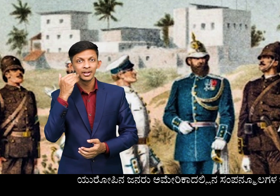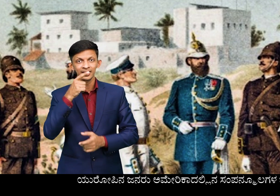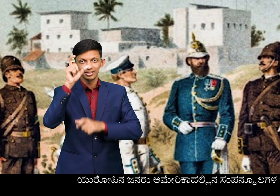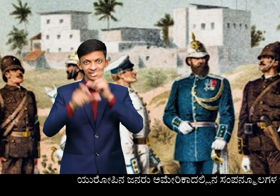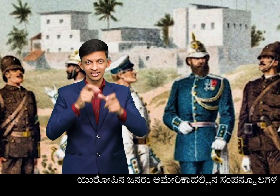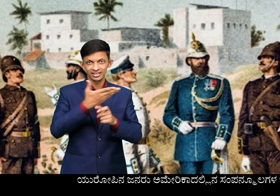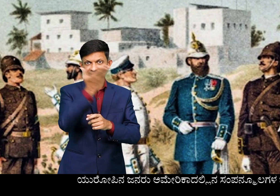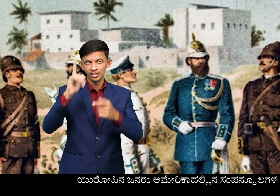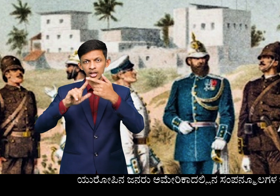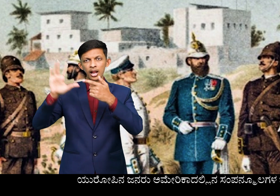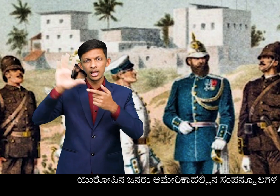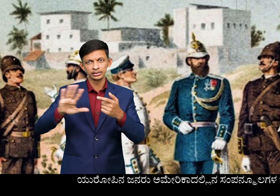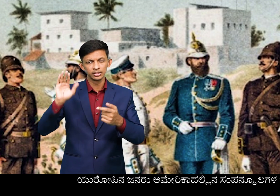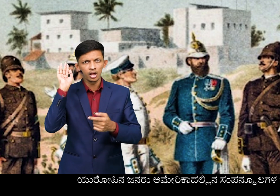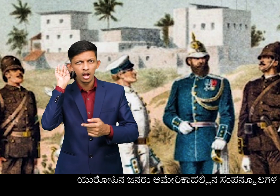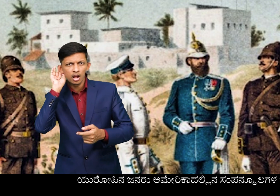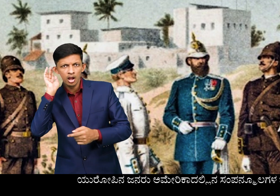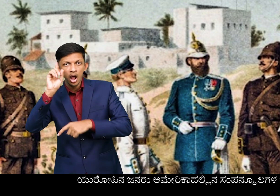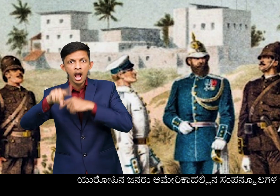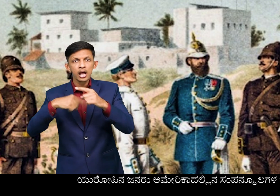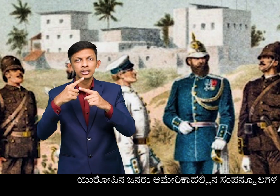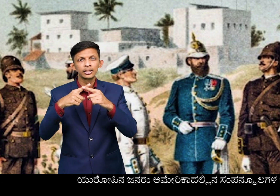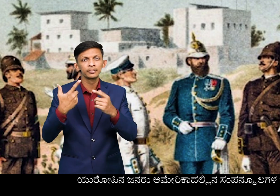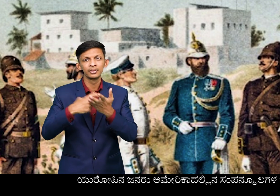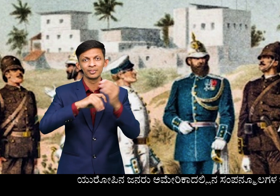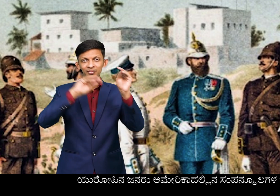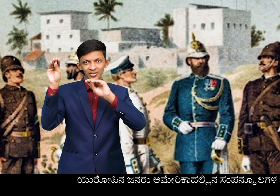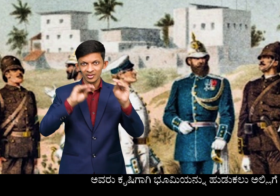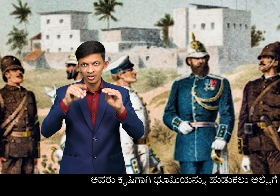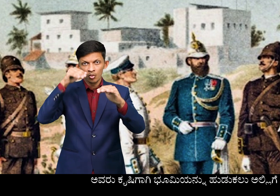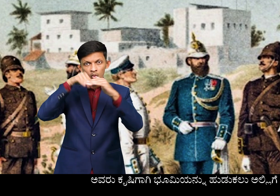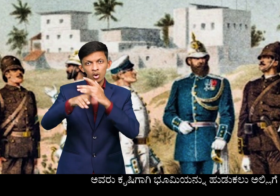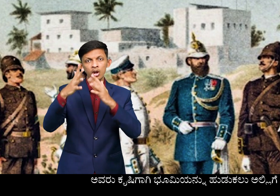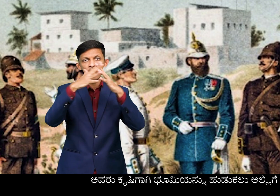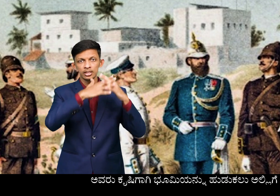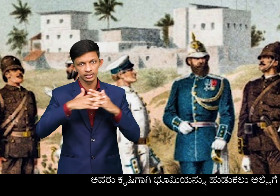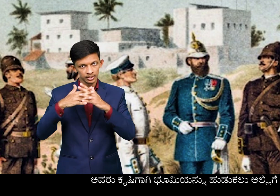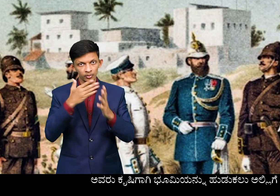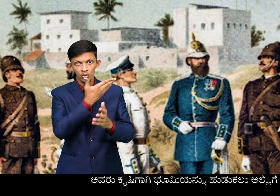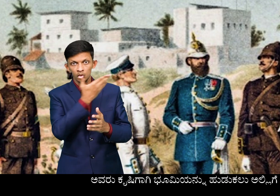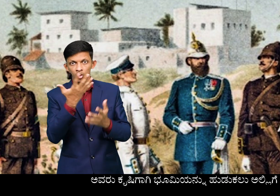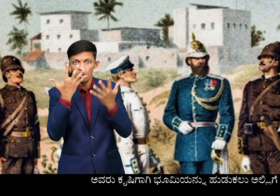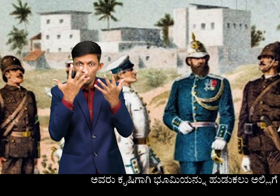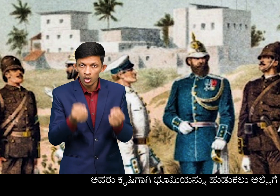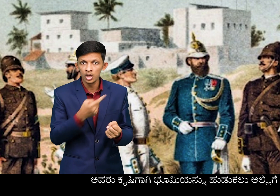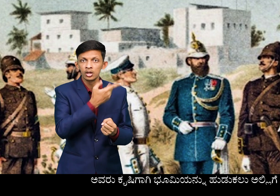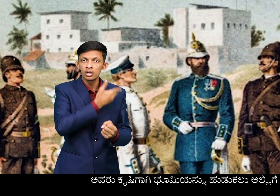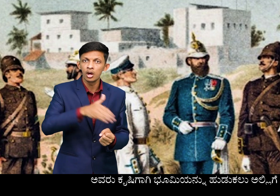ಯುರೋಪಿಯನ್ನ ಜನರು ಅಮೆರಿಕಾದಲ್ಲಿನ ಸಂಪನ್ಮೂಲಗಳ ಬಗ್ಗೆ ಕೇಳಿದಾಗ ಅವರು ಕೃಷಿಗಾಗಿ ಭೂಮಿಯನ್ನು ಹುಡುಕಲು ಅಲ್ಲಿಗೆ ಹೋದರು.